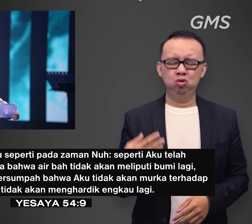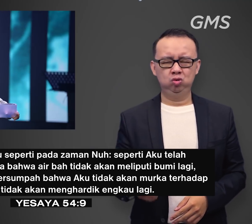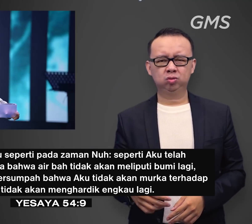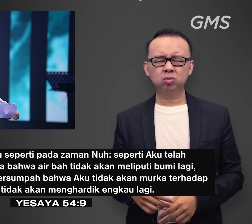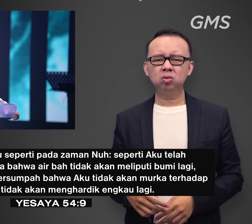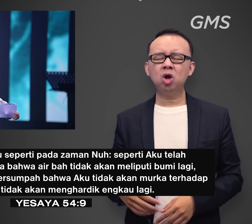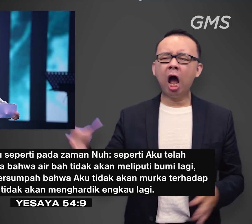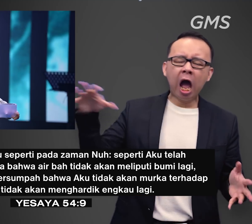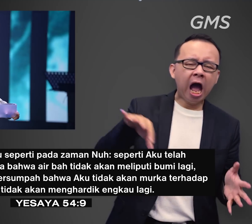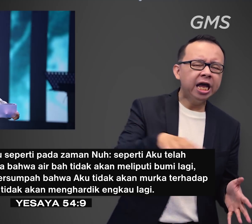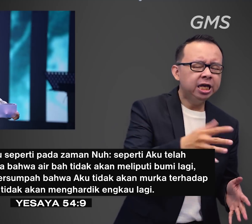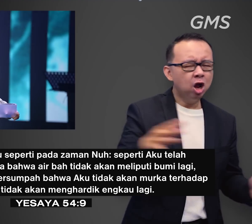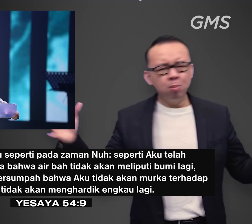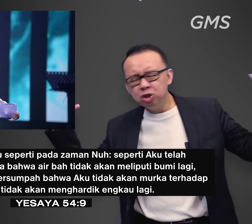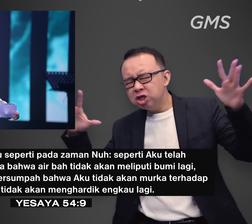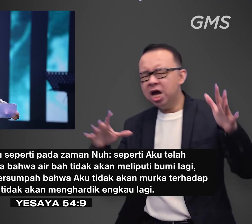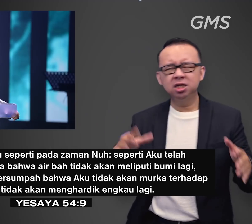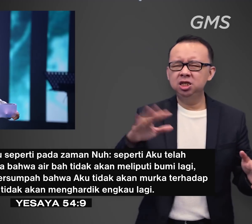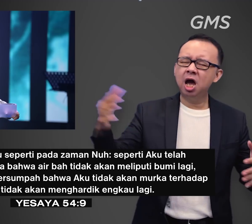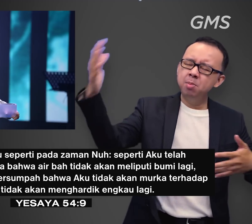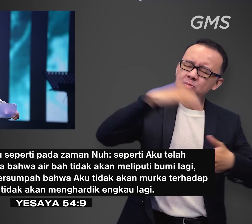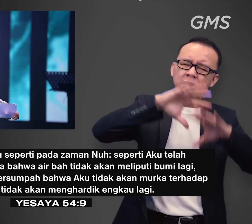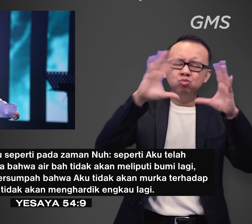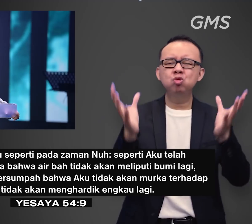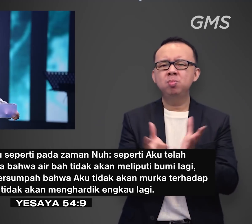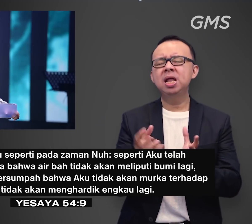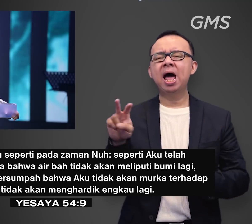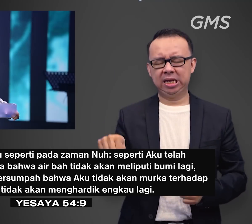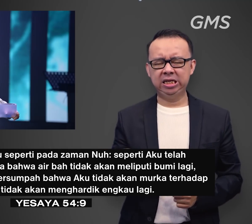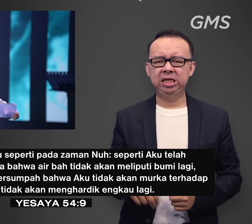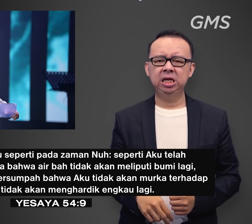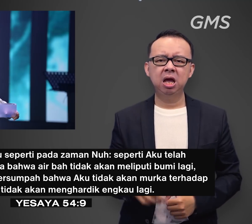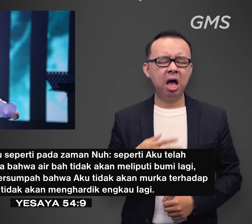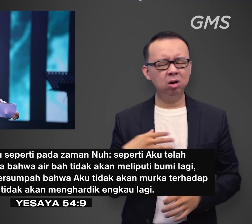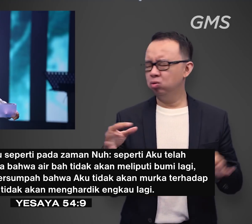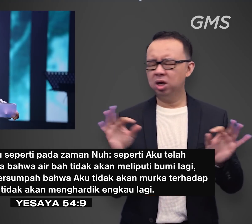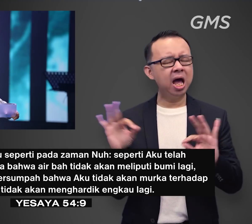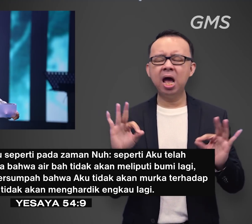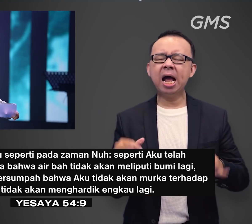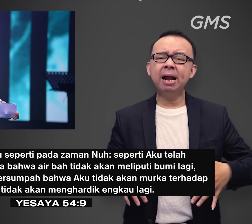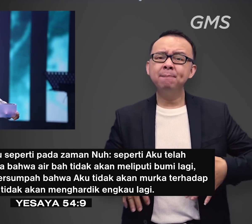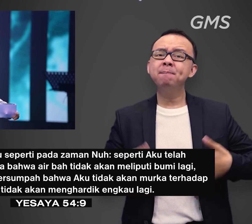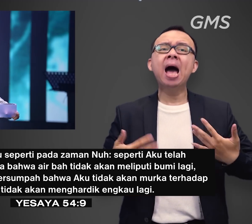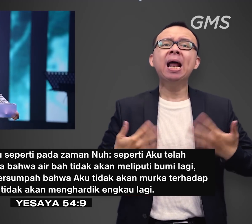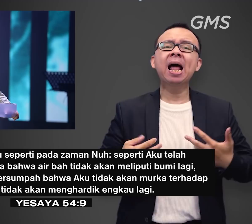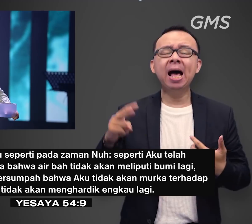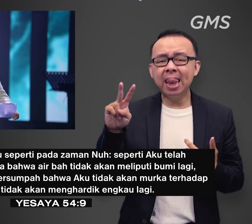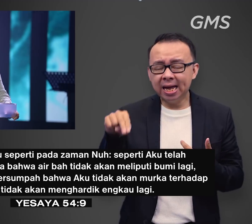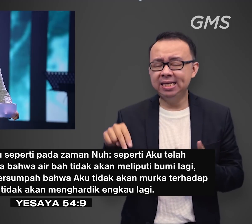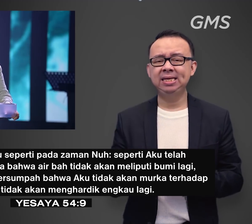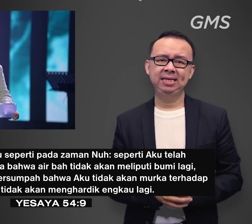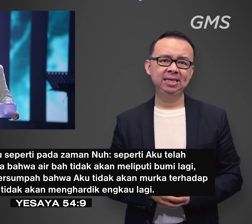bumi lagi. Demikian aku telah bersumpah bahwa aku tidak akan murka terhadap engkau dan tidak akan menghardik engkau